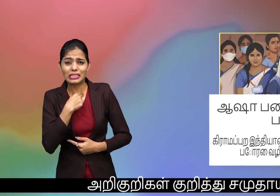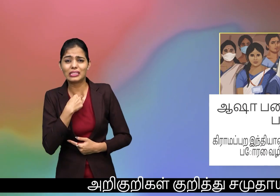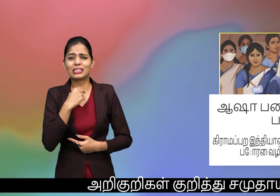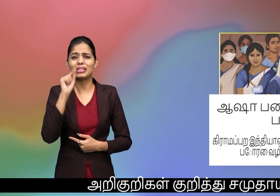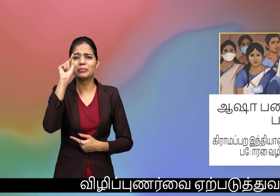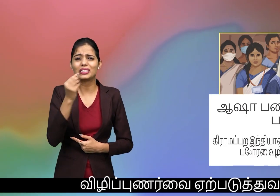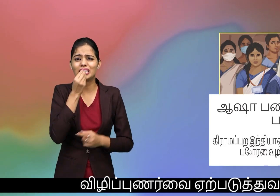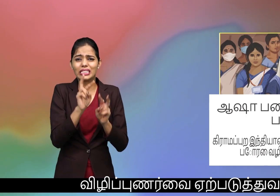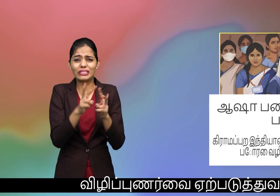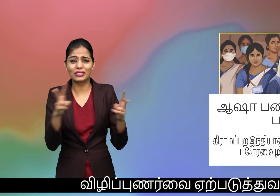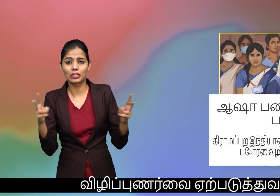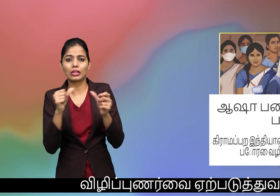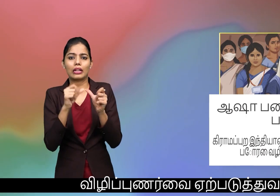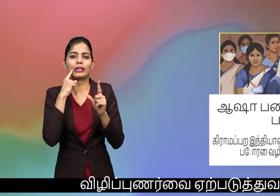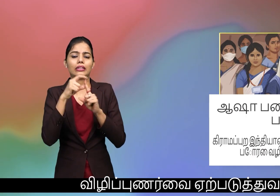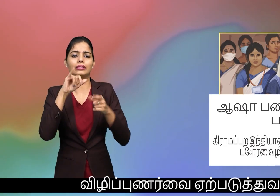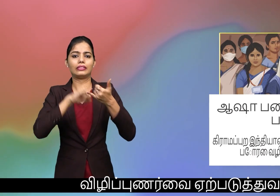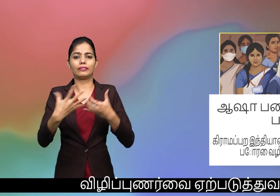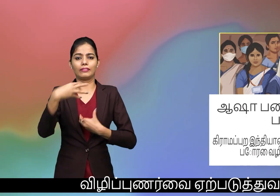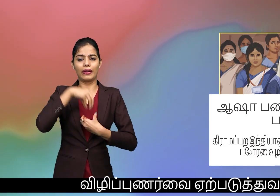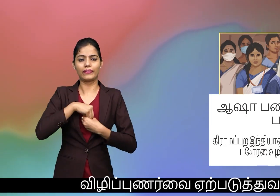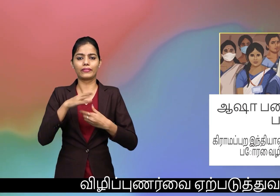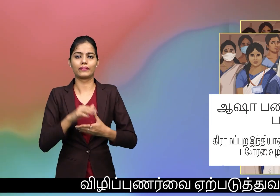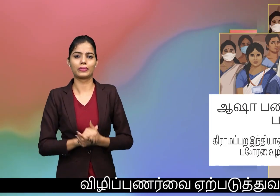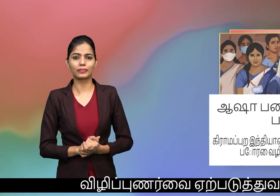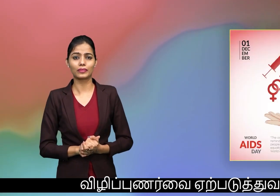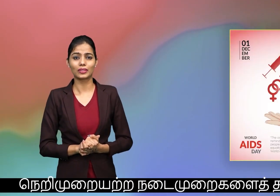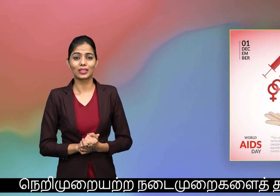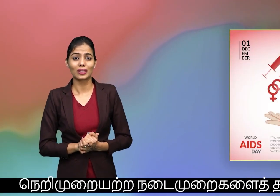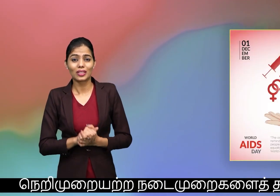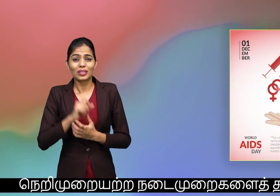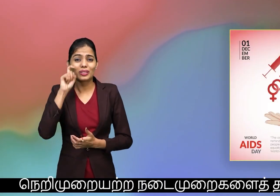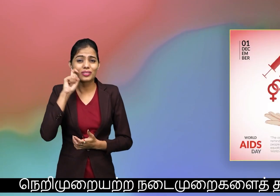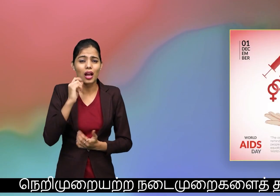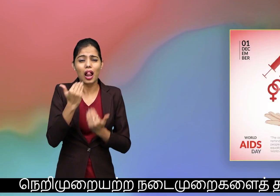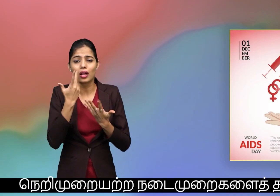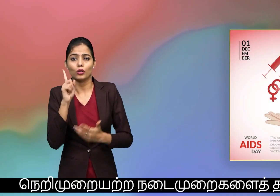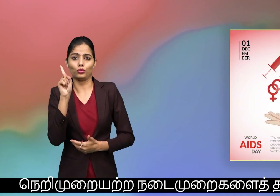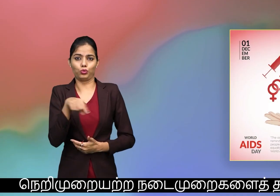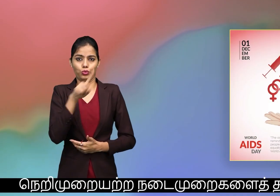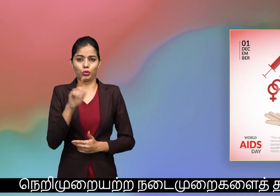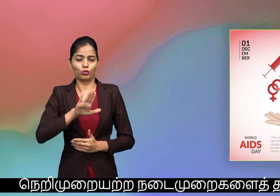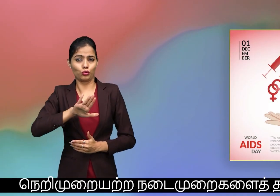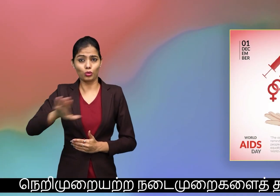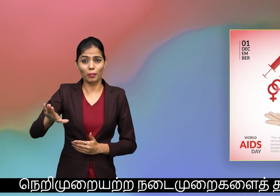குறித்து சமுதாயத்தில் விழிப்புணர்வை ஏற்படுத்துவதற்காக நெறிமுறையற்ற நடைமுறைகளை தவிர்ப்பது